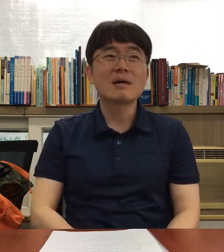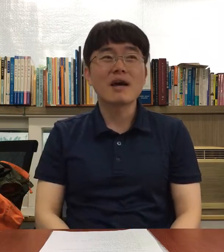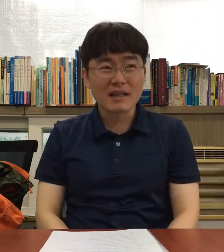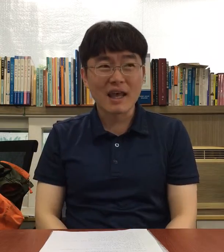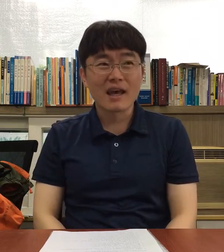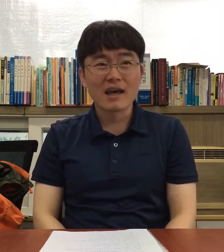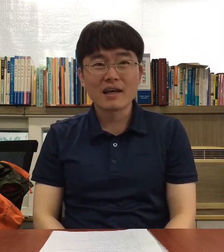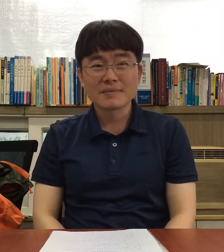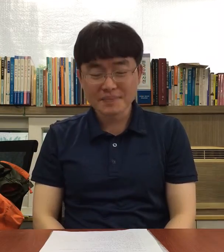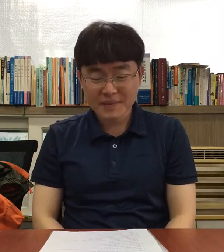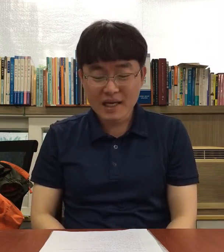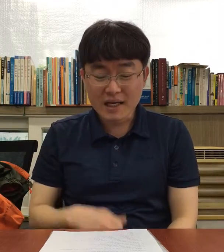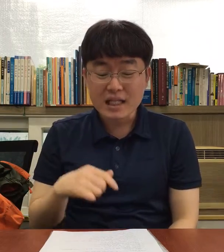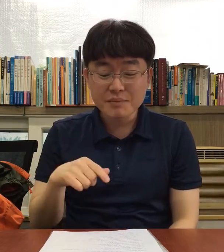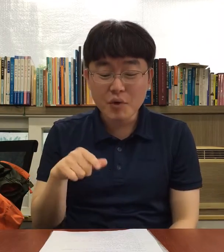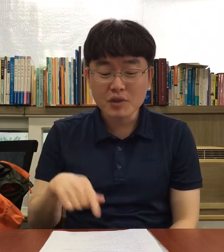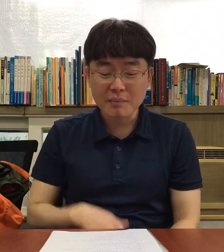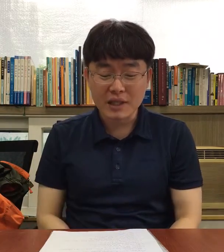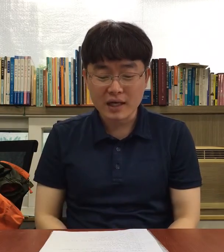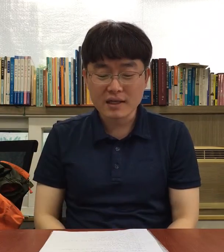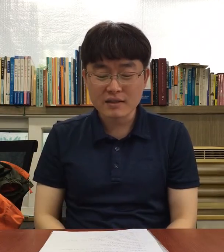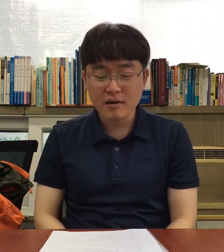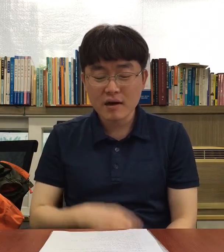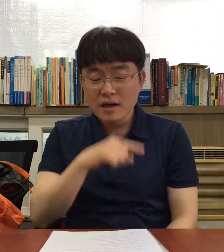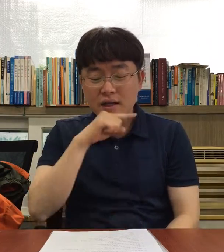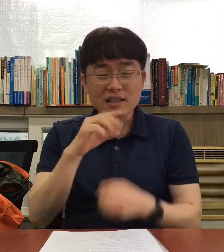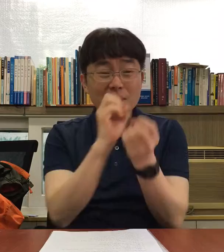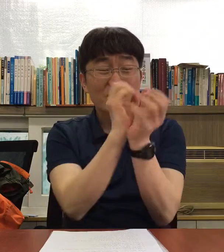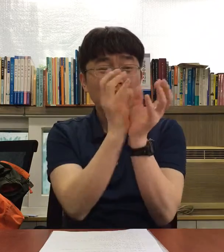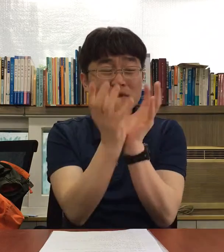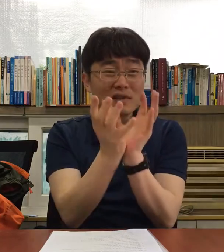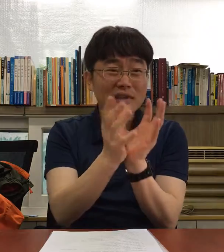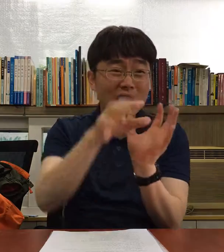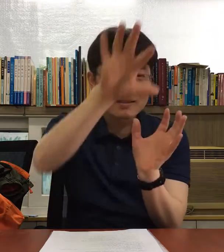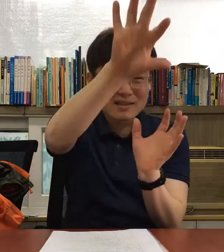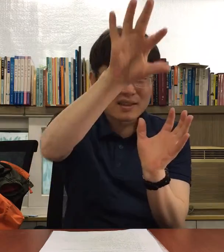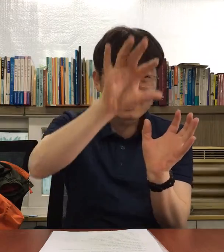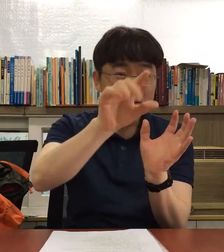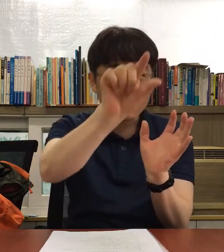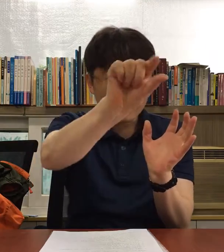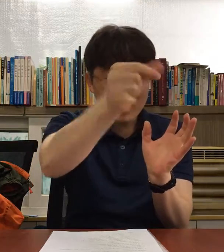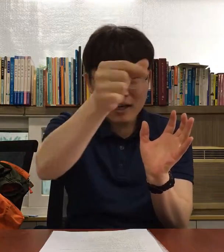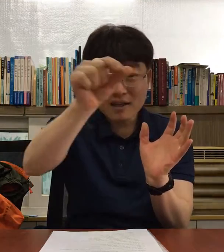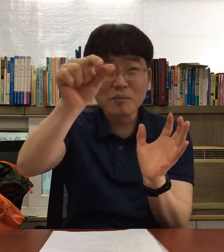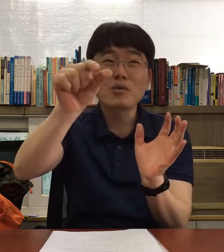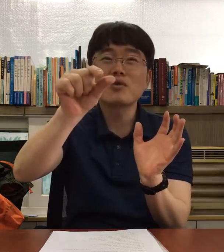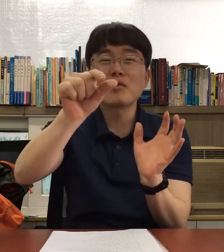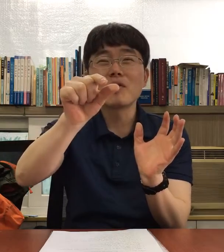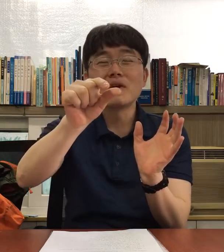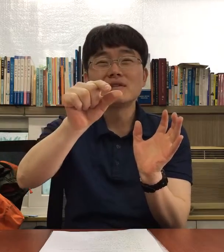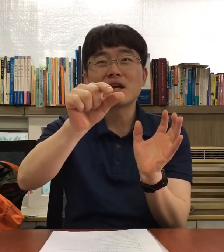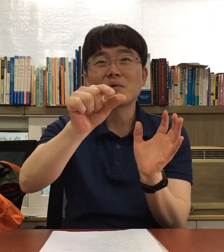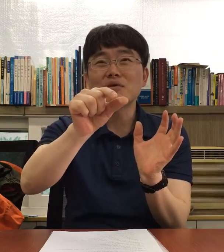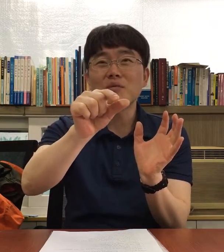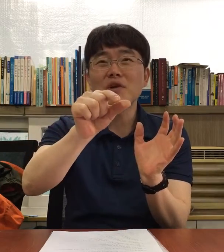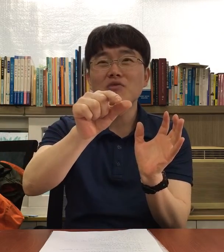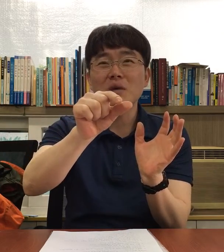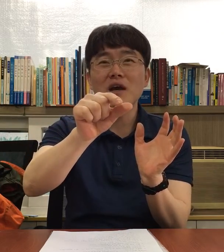참아야 돼. 라는 표현이 됩니다. 그래서 장미꽃을 이렇게 딱 보통 뭐 장미꽃을 표현하기 좀 애매하게